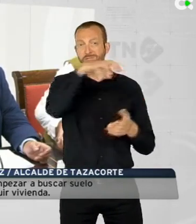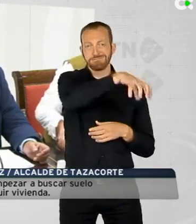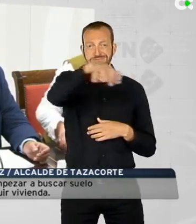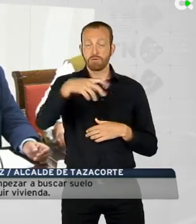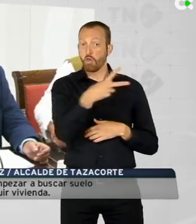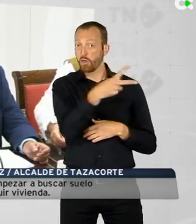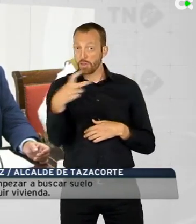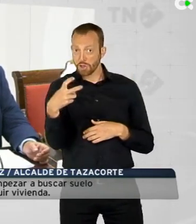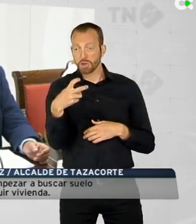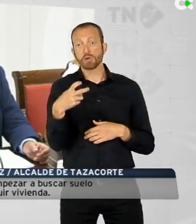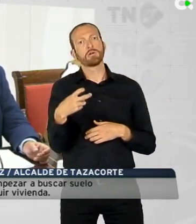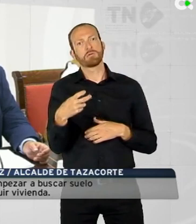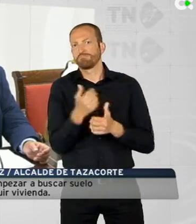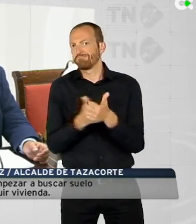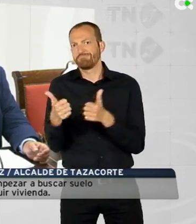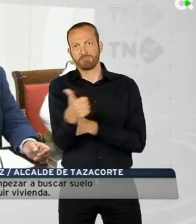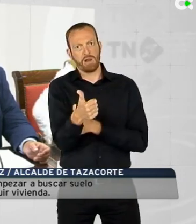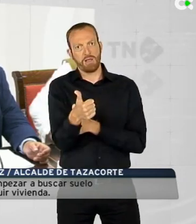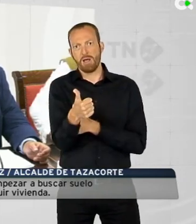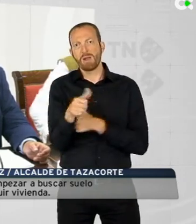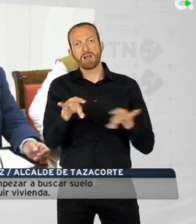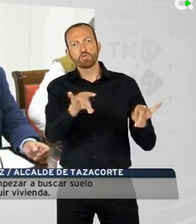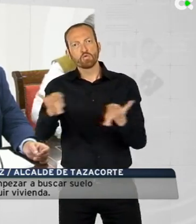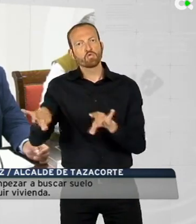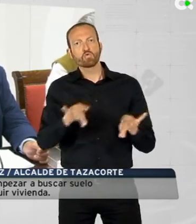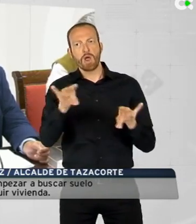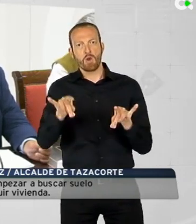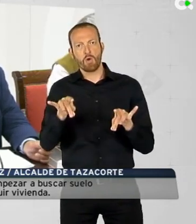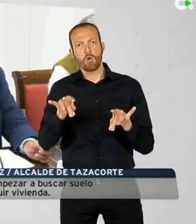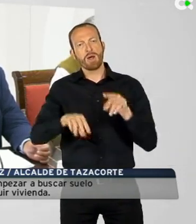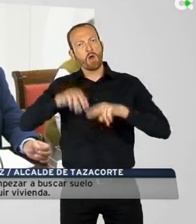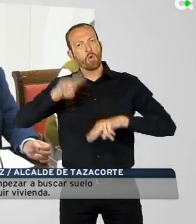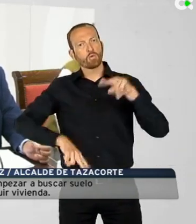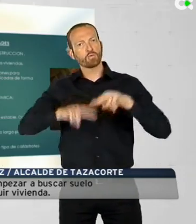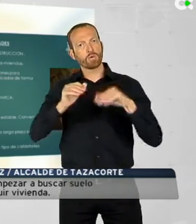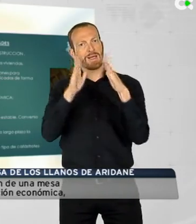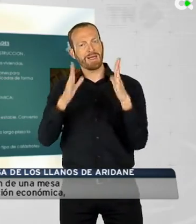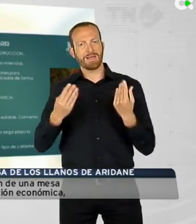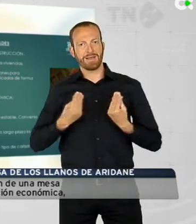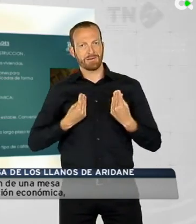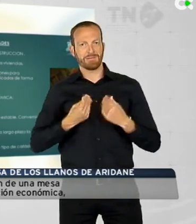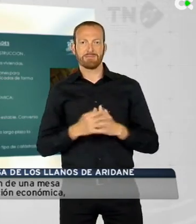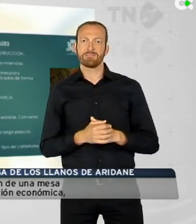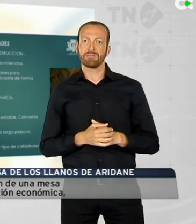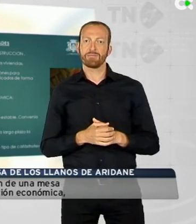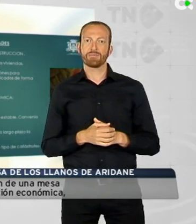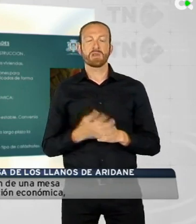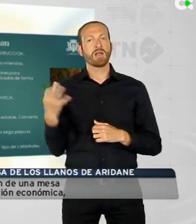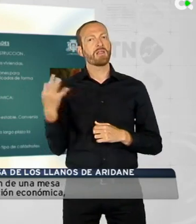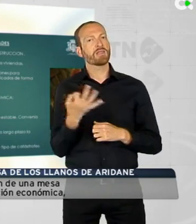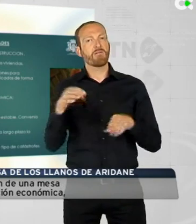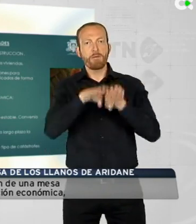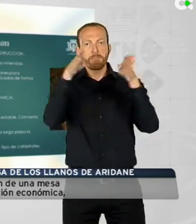contenedores, más urgente es empezar a buscar suelos y construir viviendas. La creación de una mesa